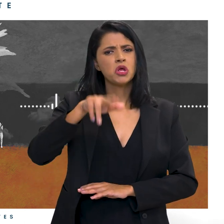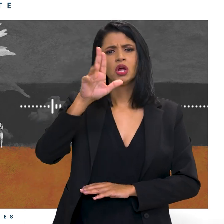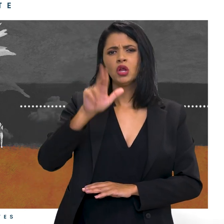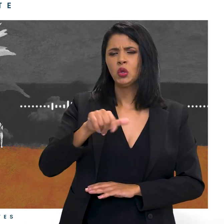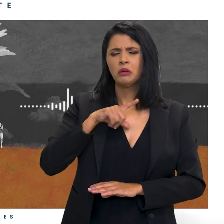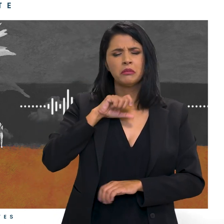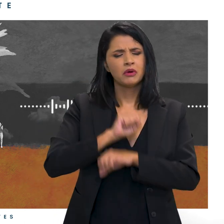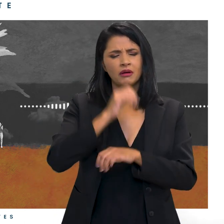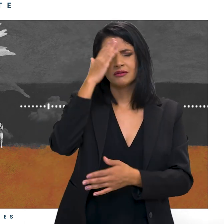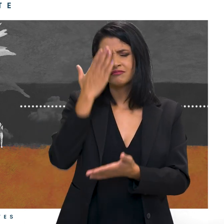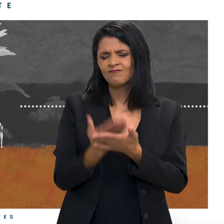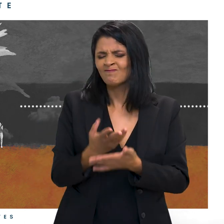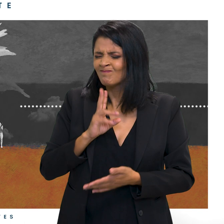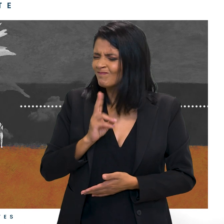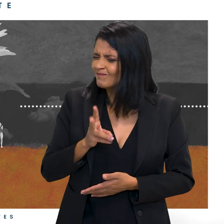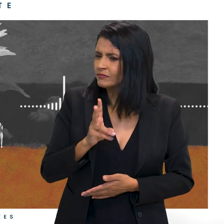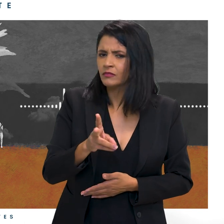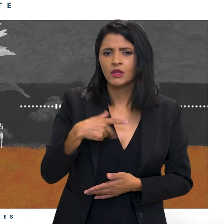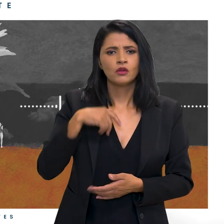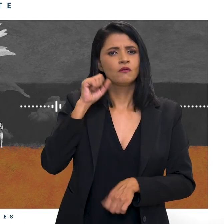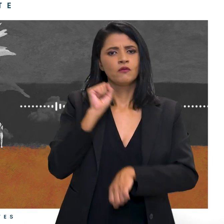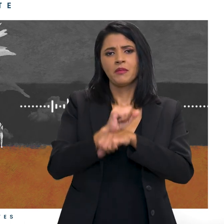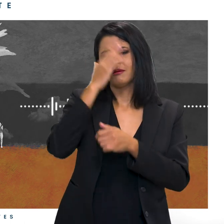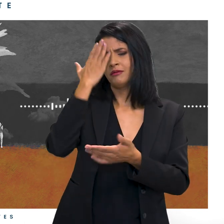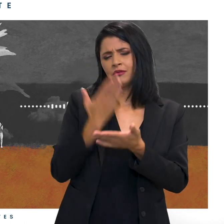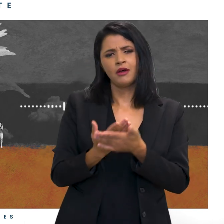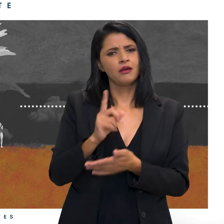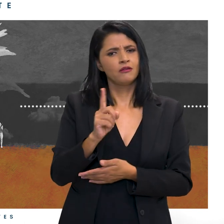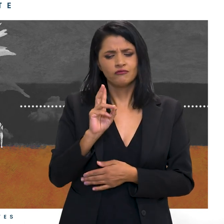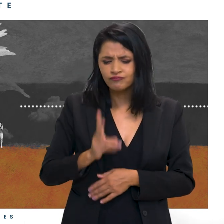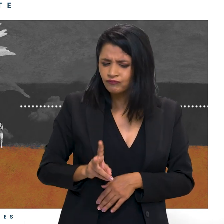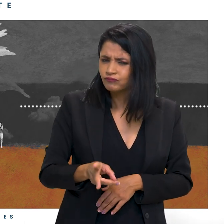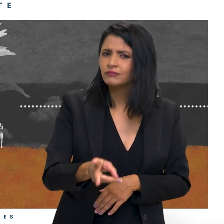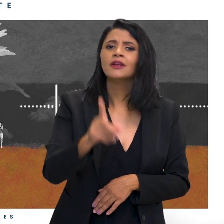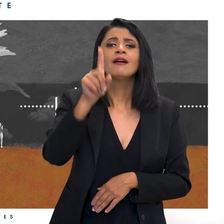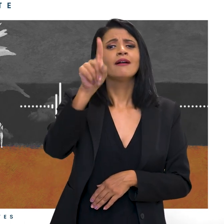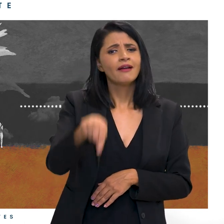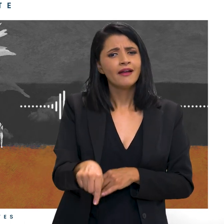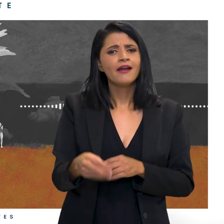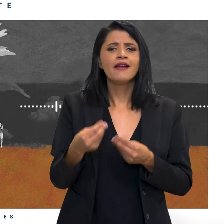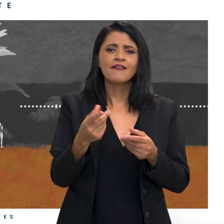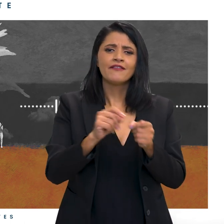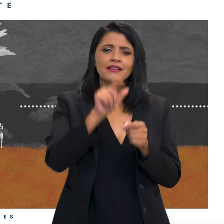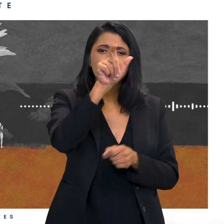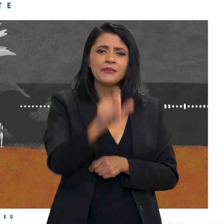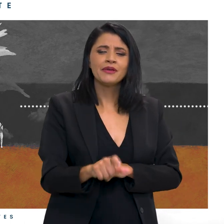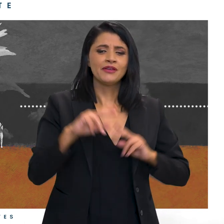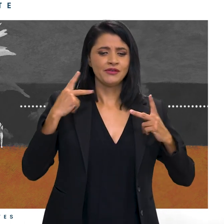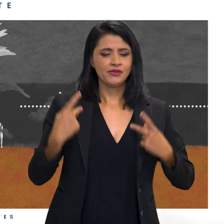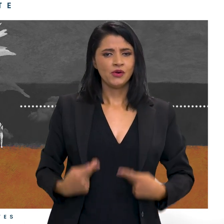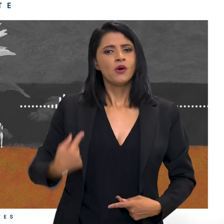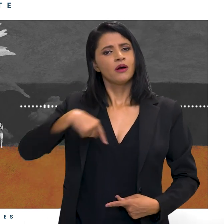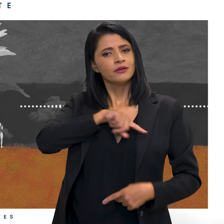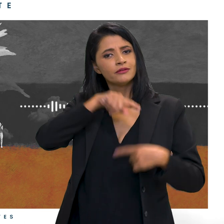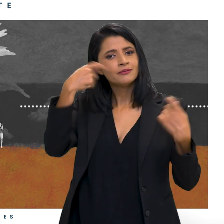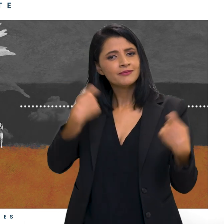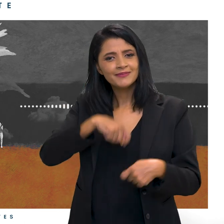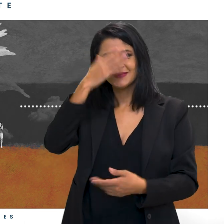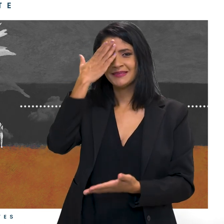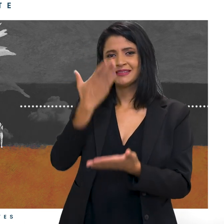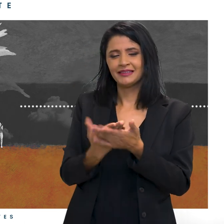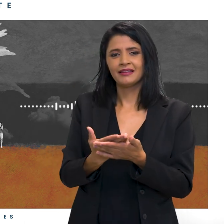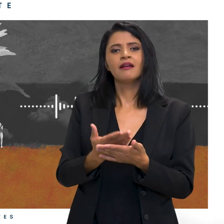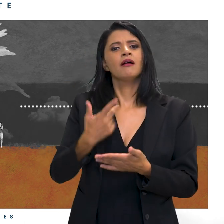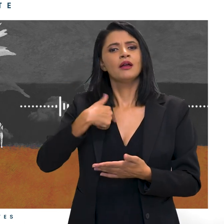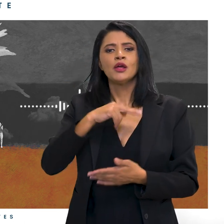eu nunca deixei de acreditar. E não vou deixar de acreditar. E é isso que faz o ser humano. A gente tem que